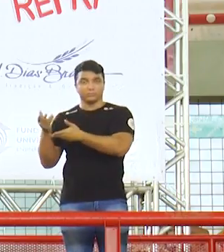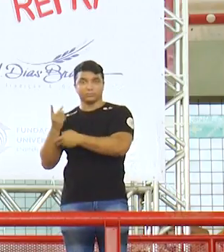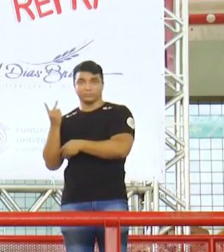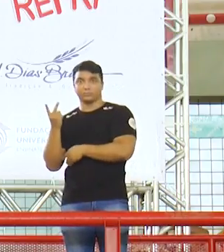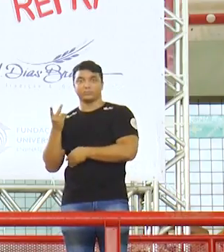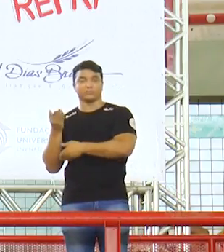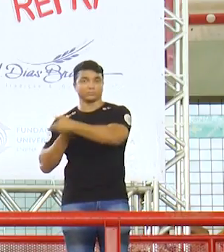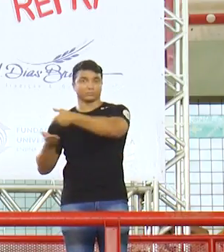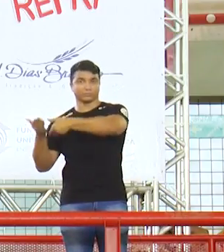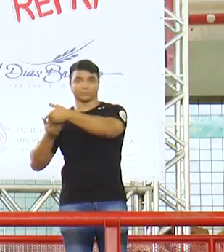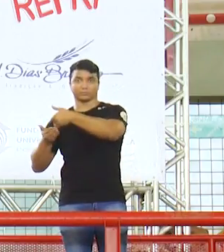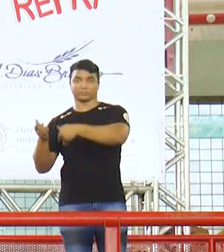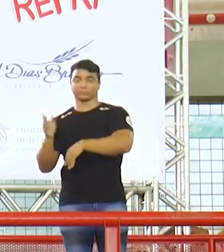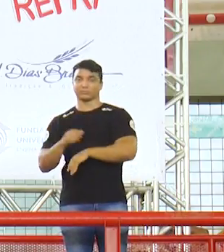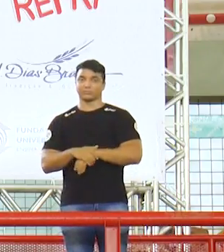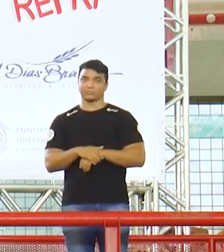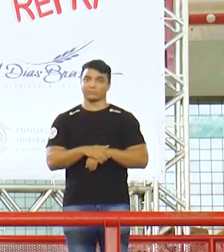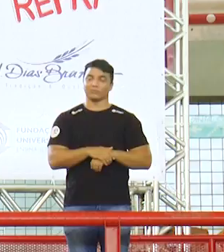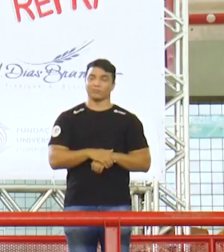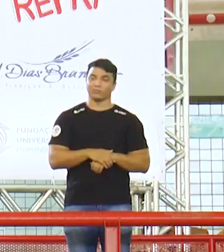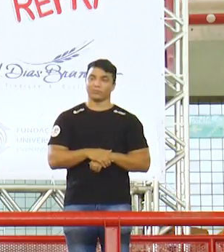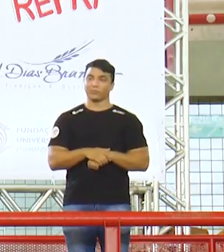Bola amar. Só.